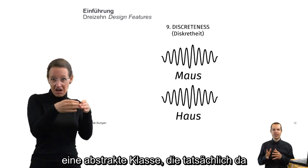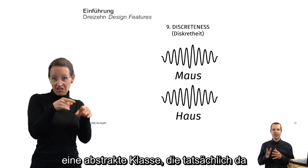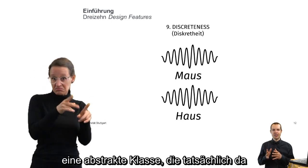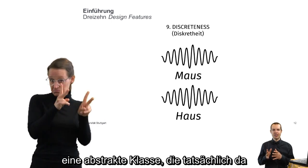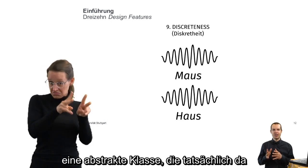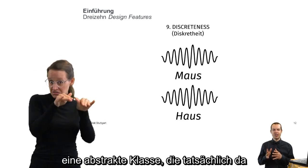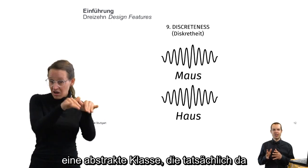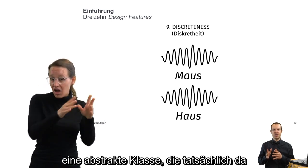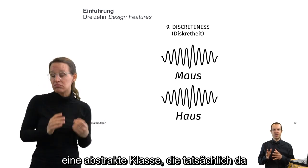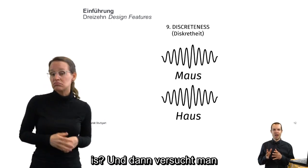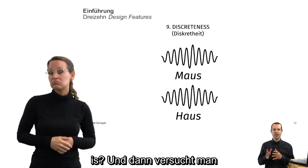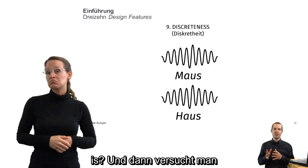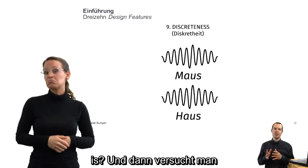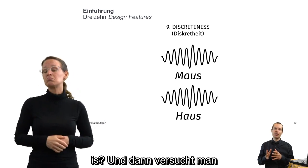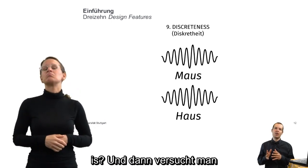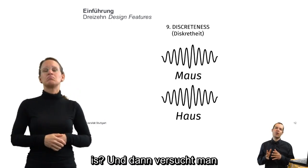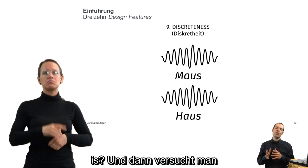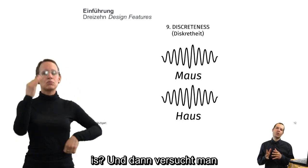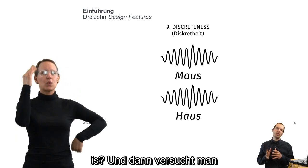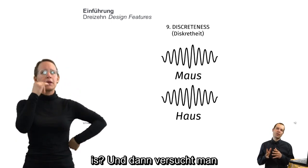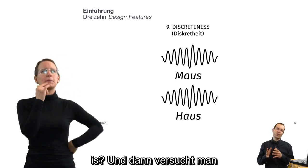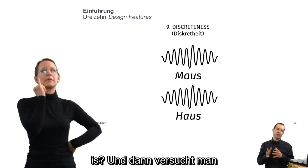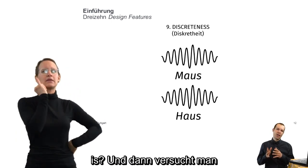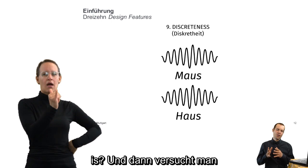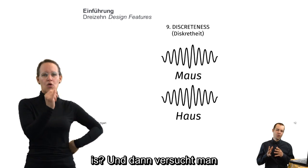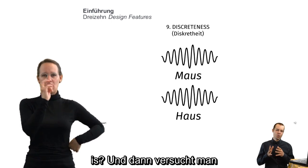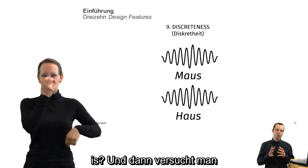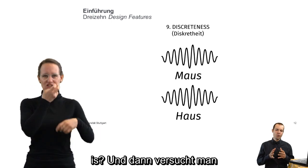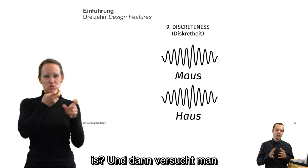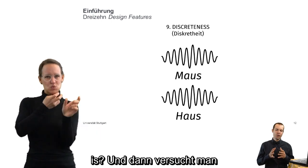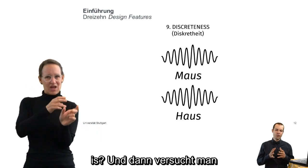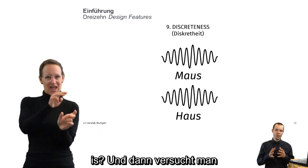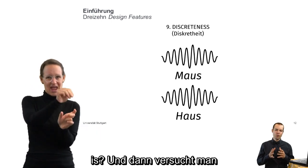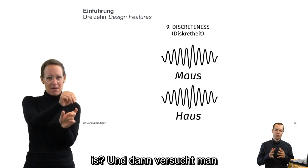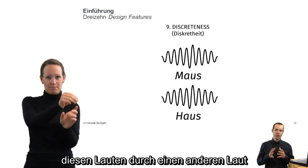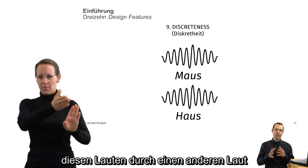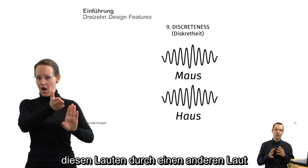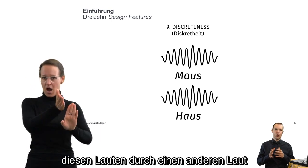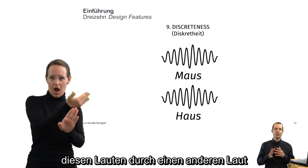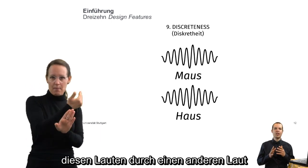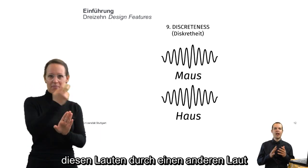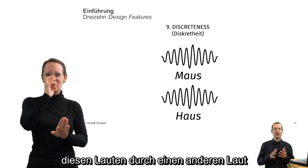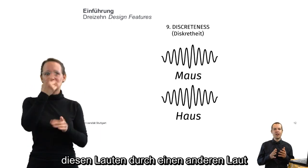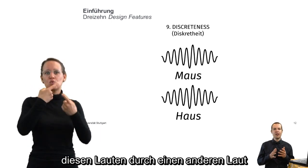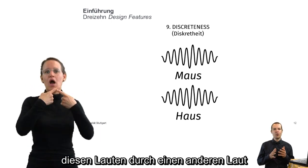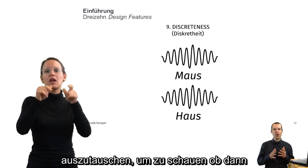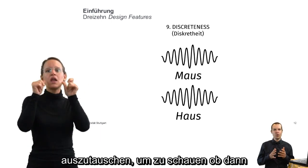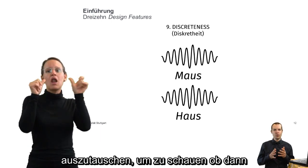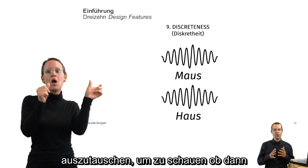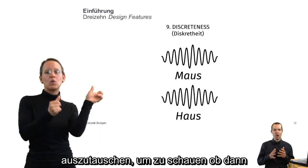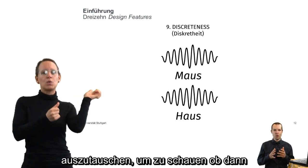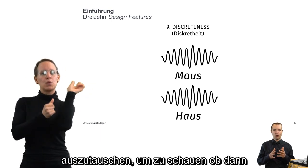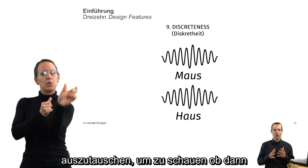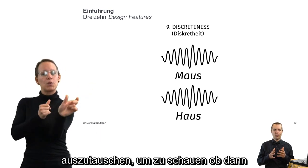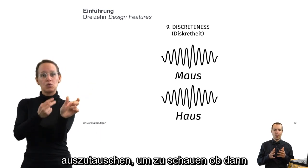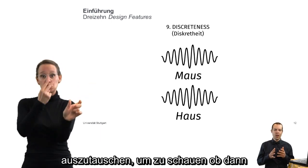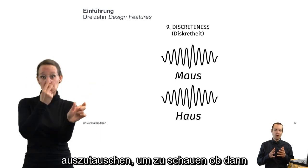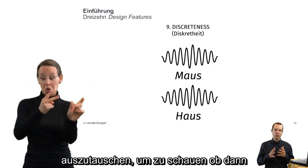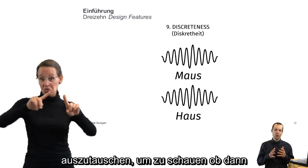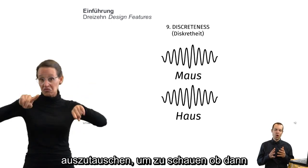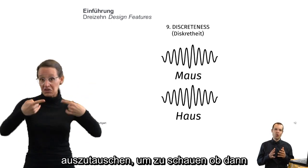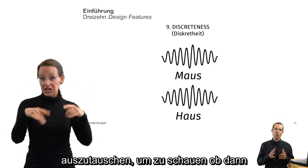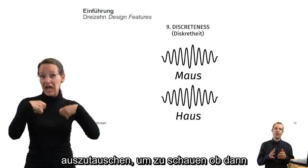eine abstrakte Klasse, die tatsächlich da ist? Und dann versucht man, diesen Laut auszutauschen